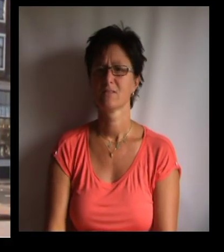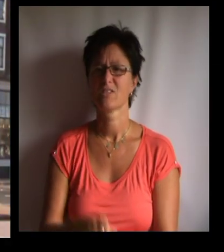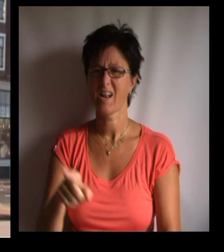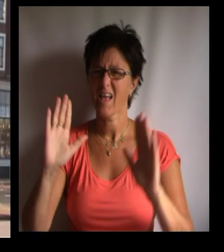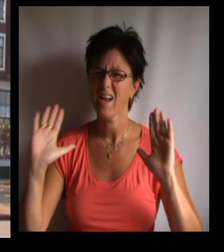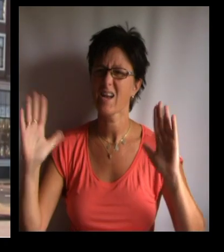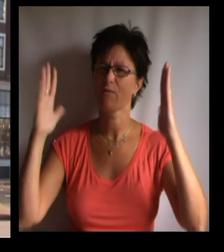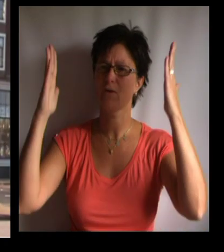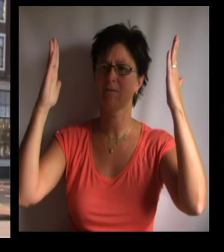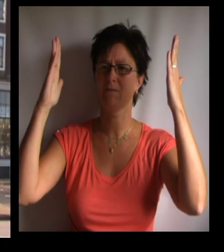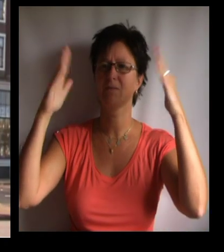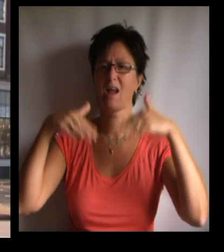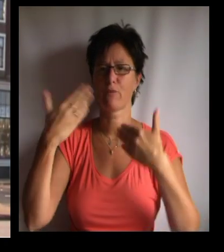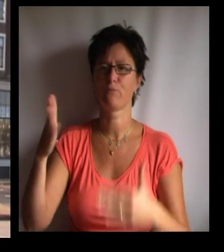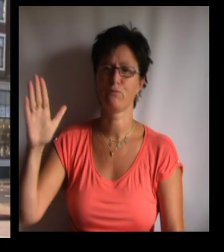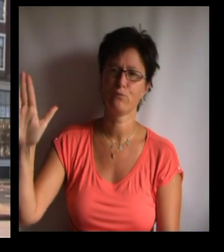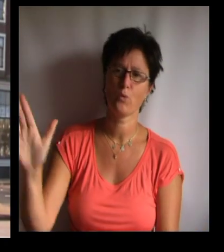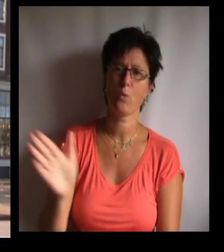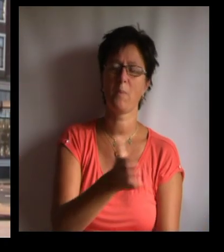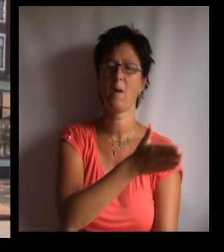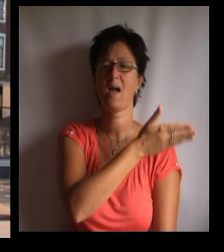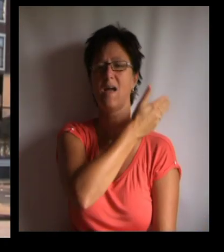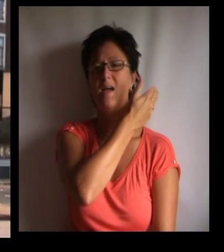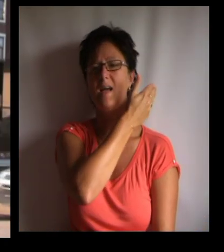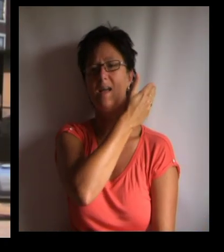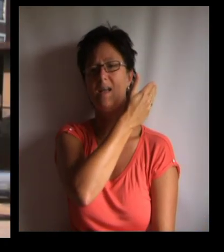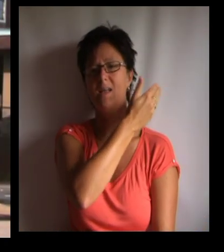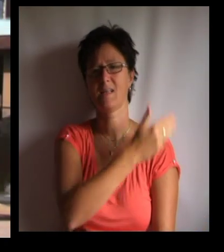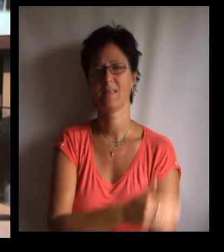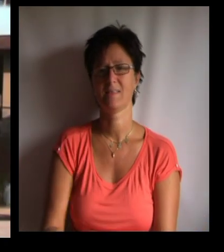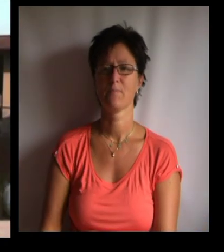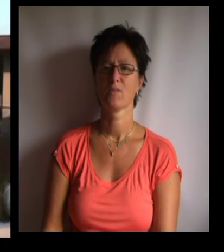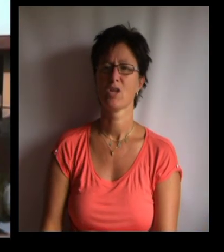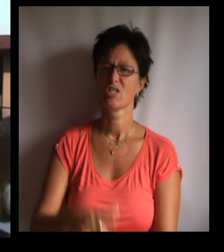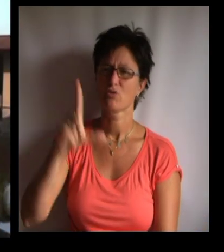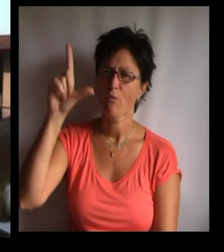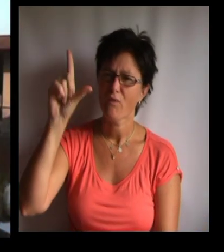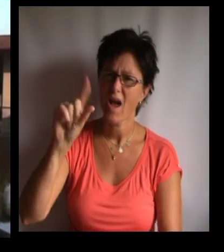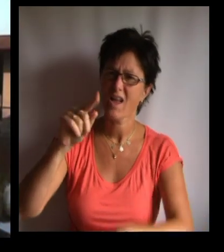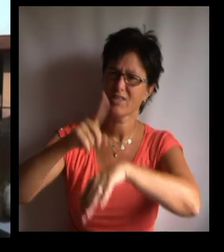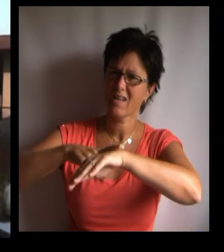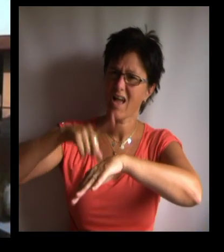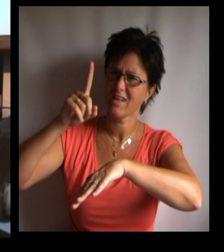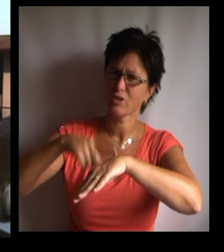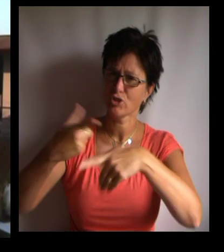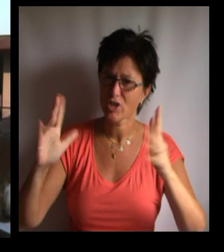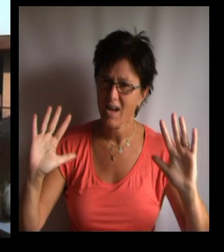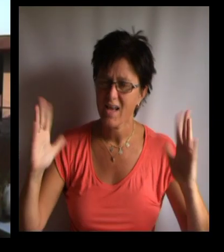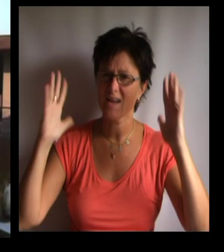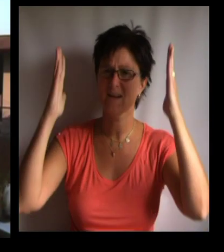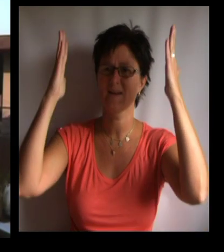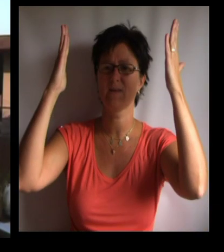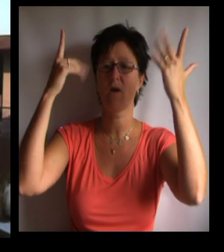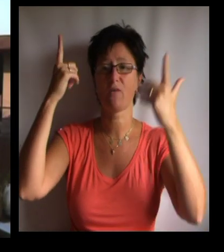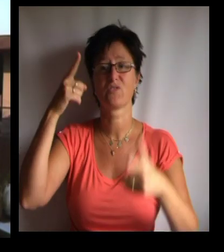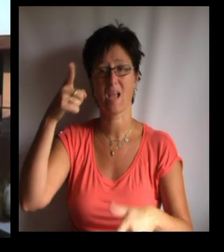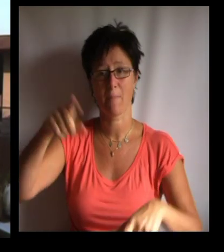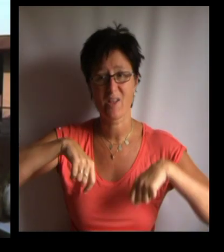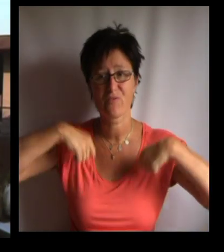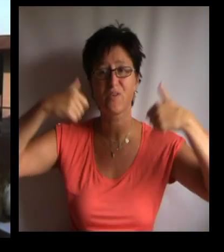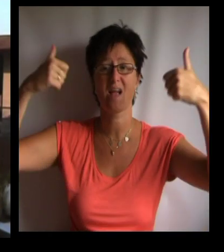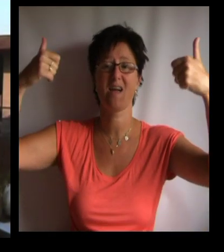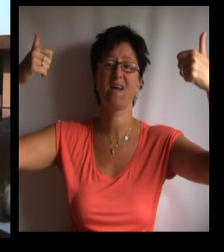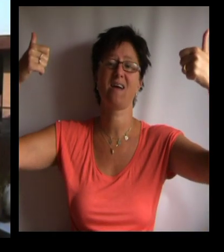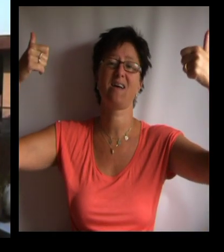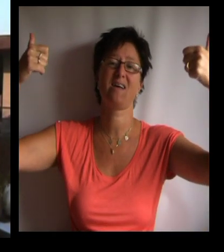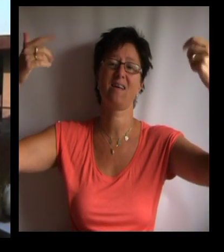Dit leven gaat voorbij, er is al weinig tijd, dus leef want jij